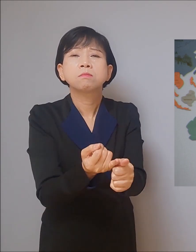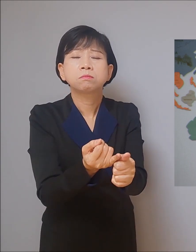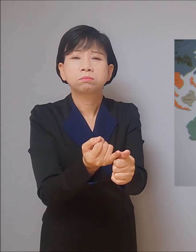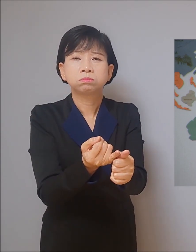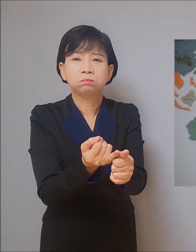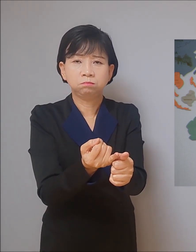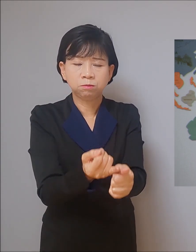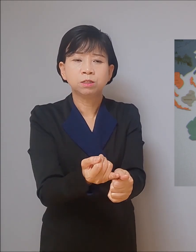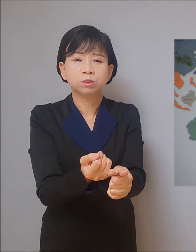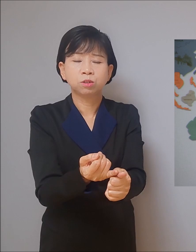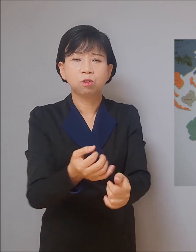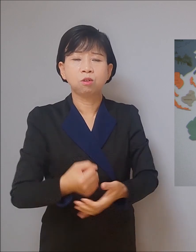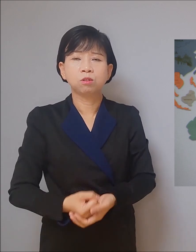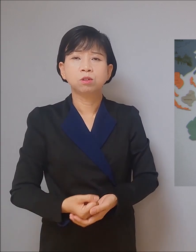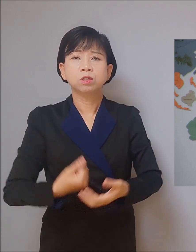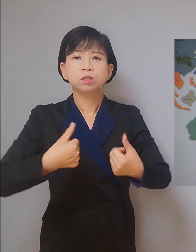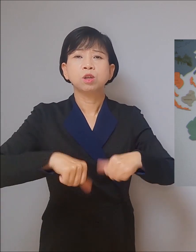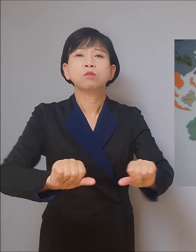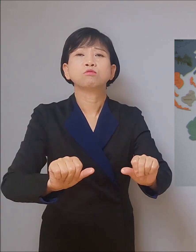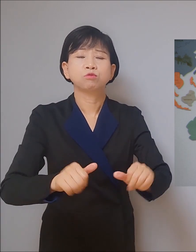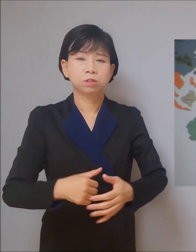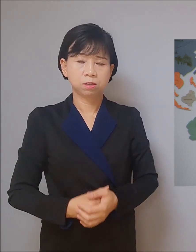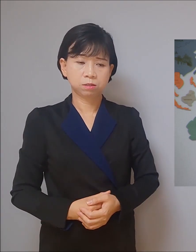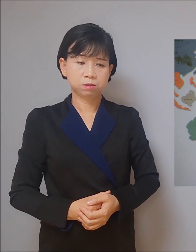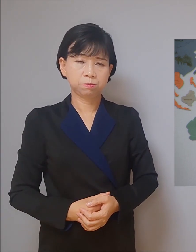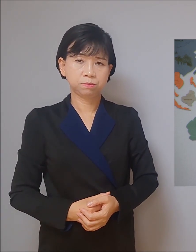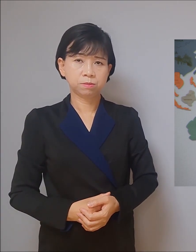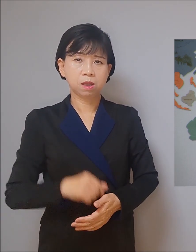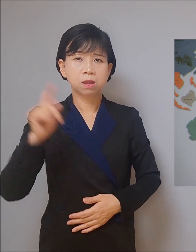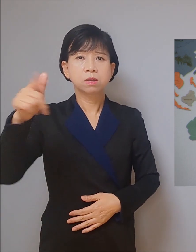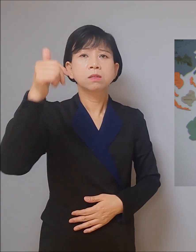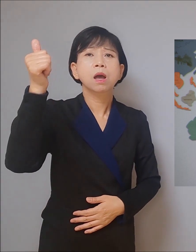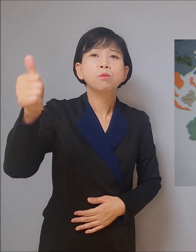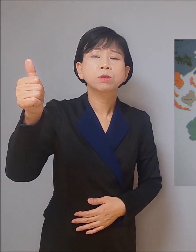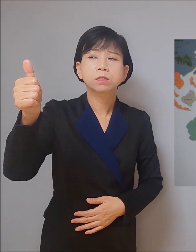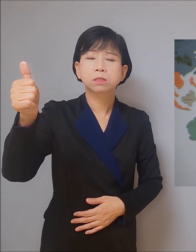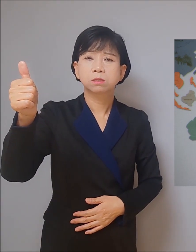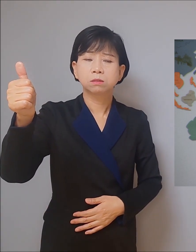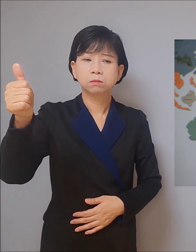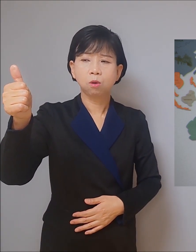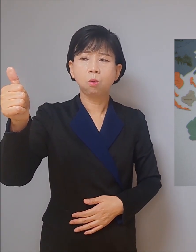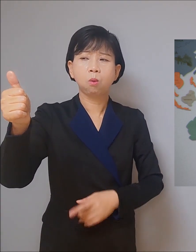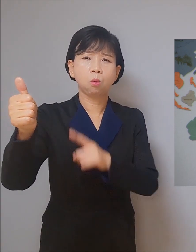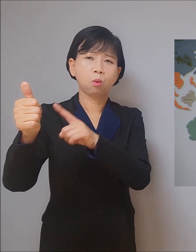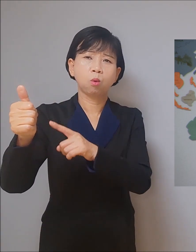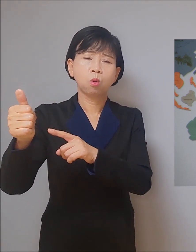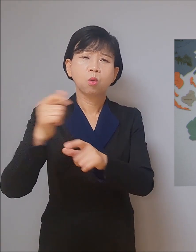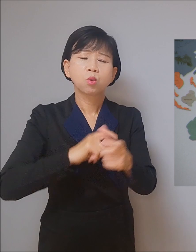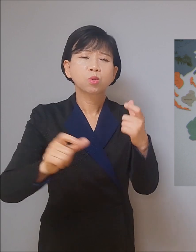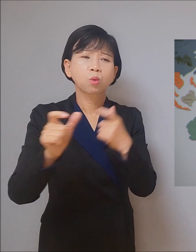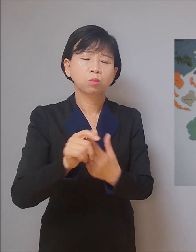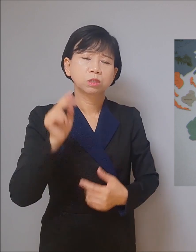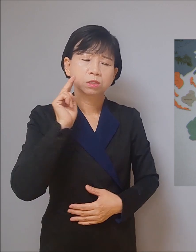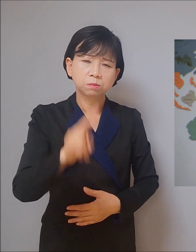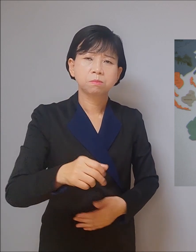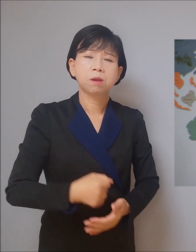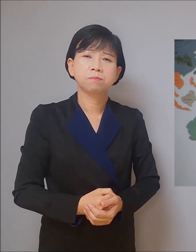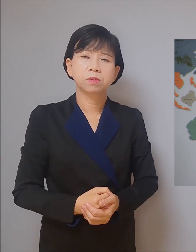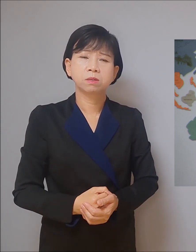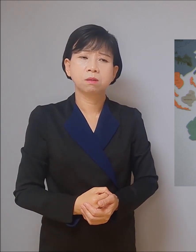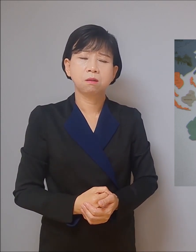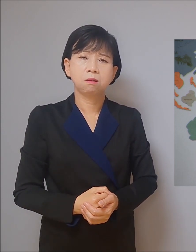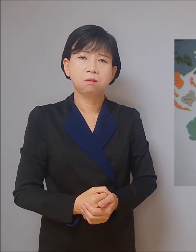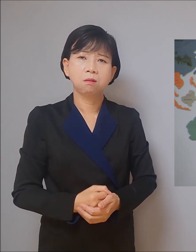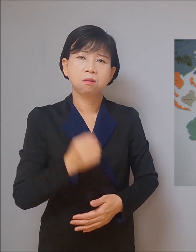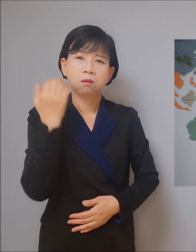됩니다. 우리가 잘 아는 다윗은요 더 끔찍합니다. 파렴치한입니다. 성폭행에 살인까지 하는